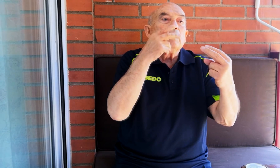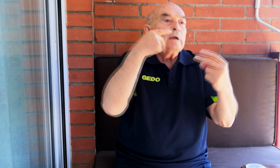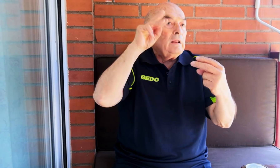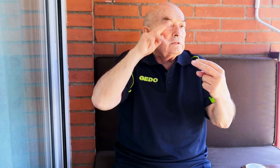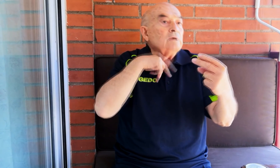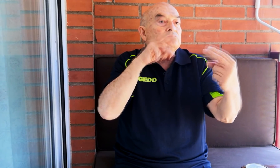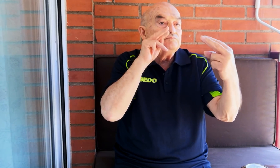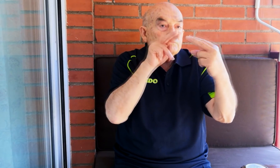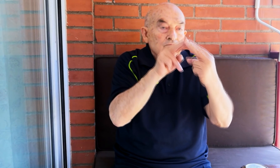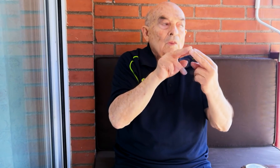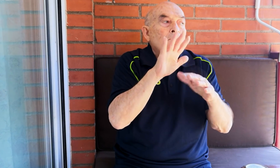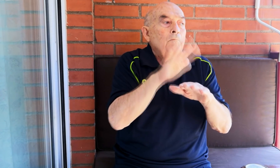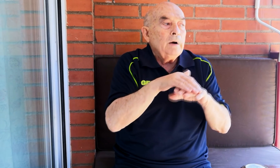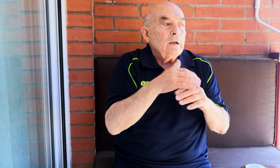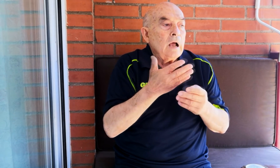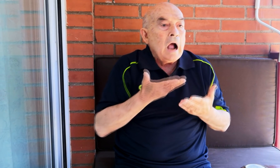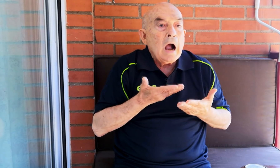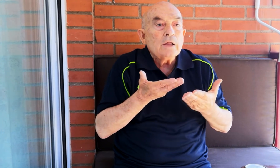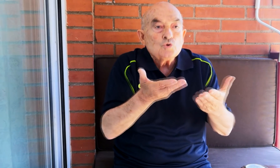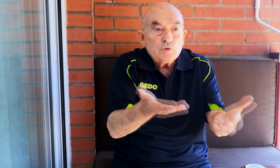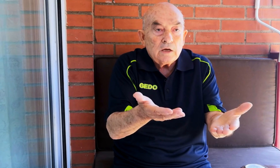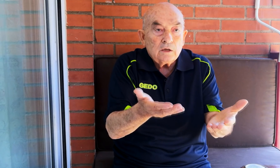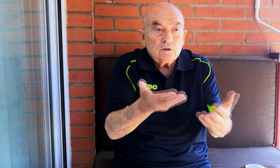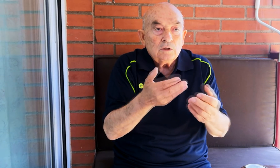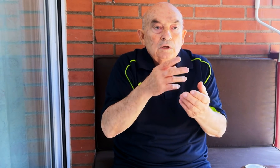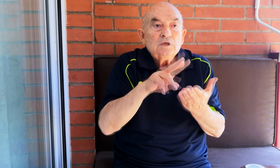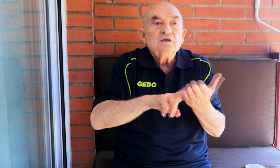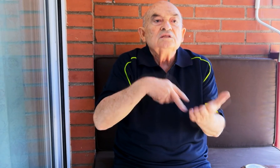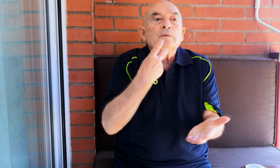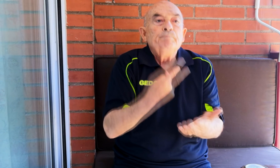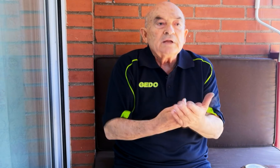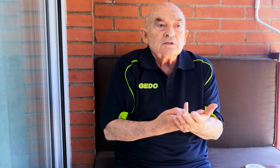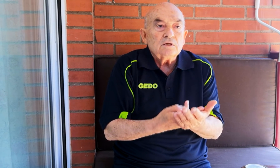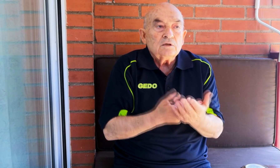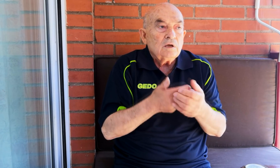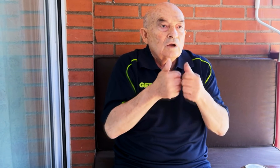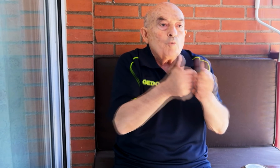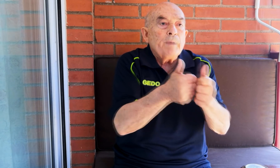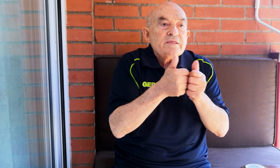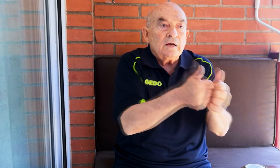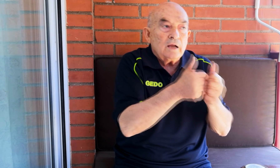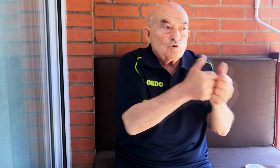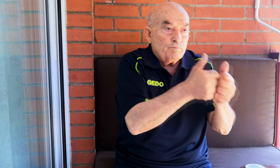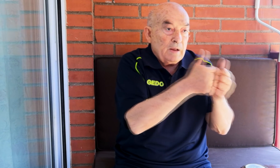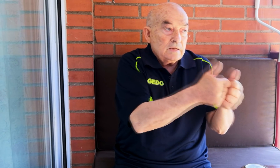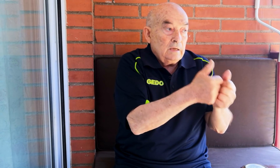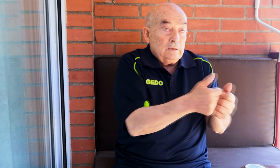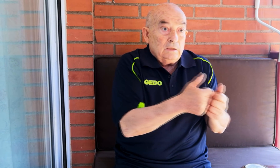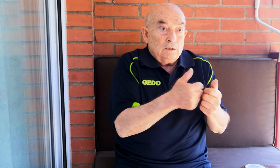ja vam tenir diferents trobades amb la Generalitat i vam sol·licitar la presència